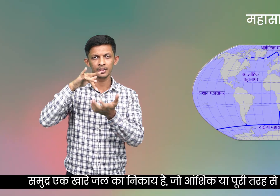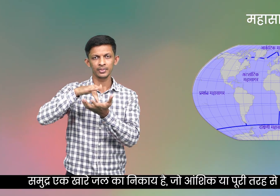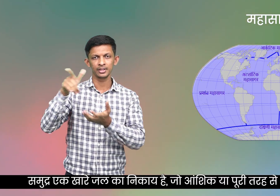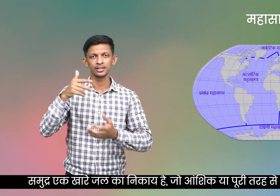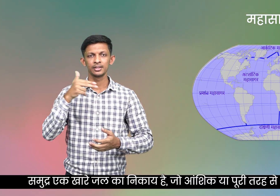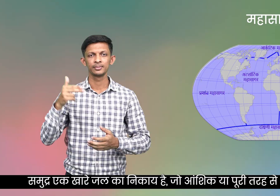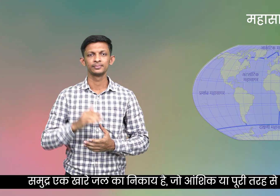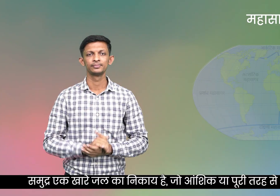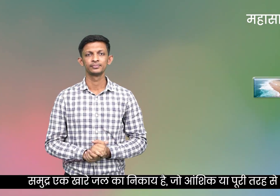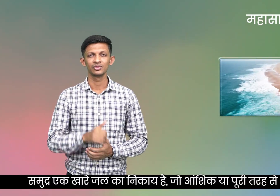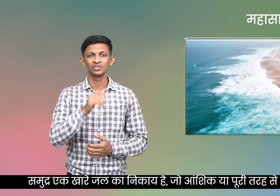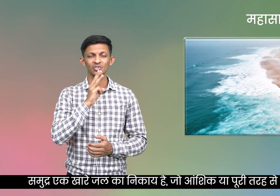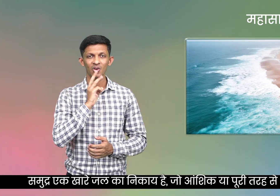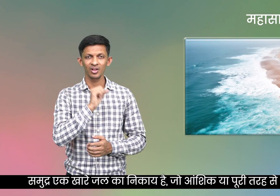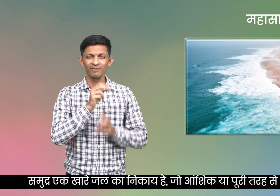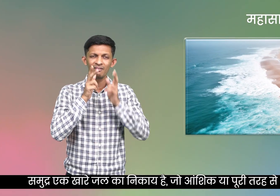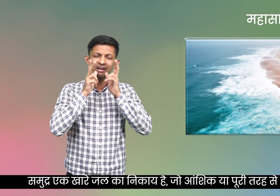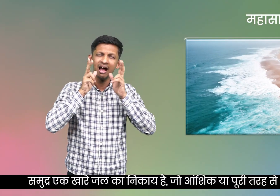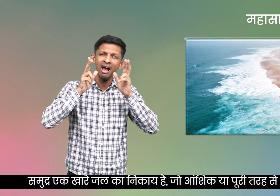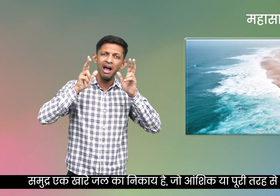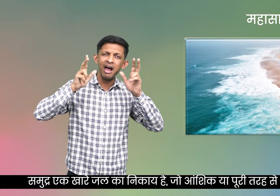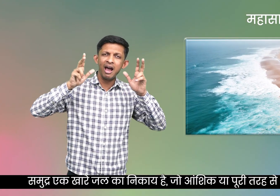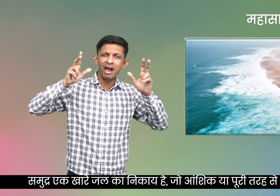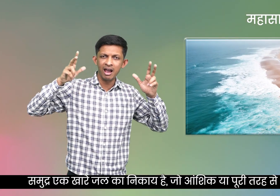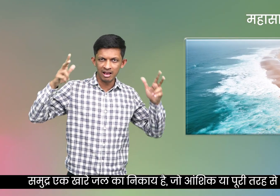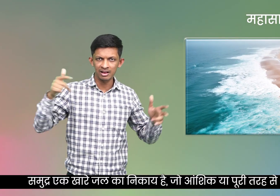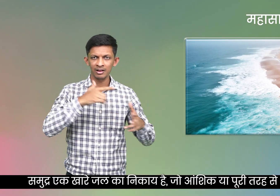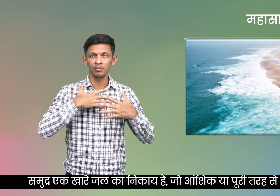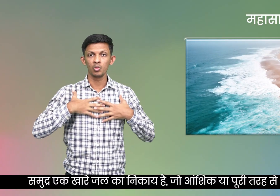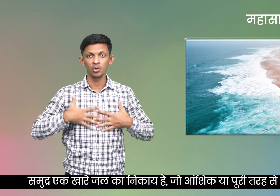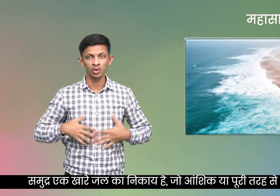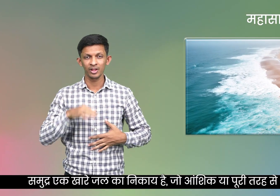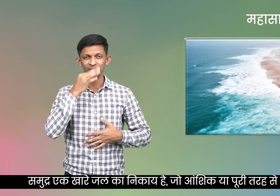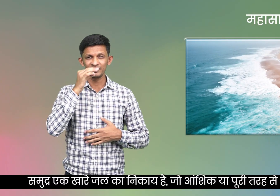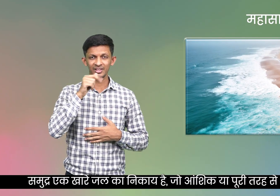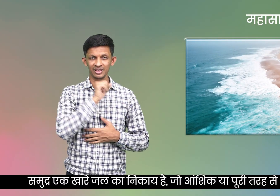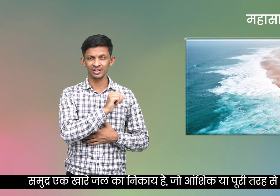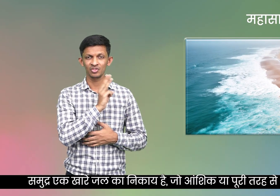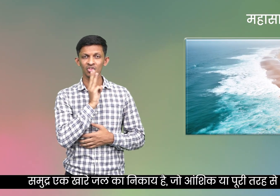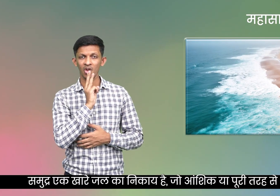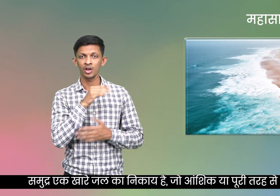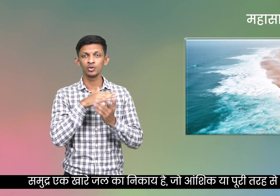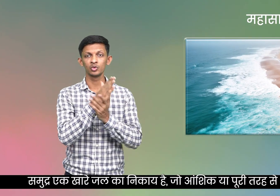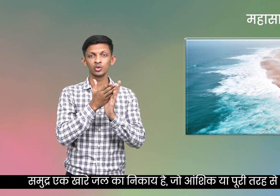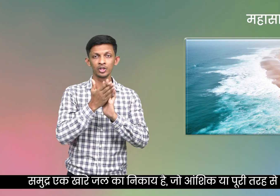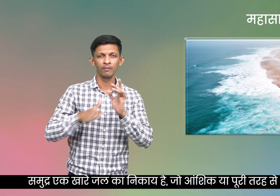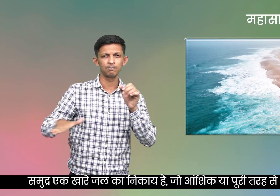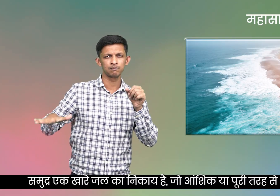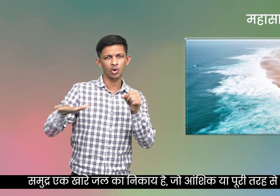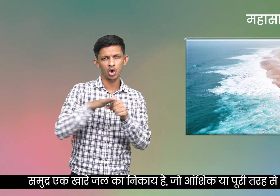समुद्र एक खारे जल का निकाय है जो आंशिक या पूरी तरह से